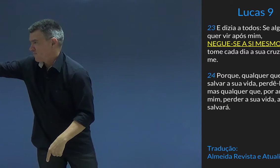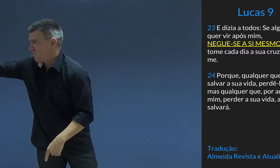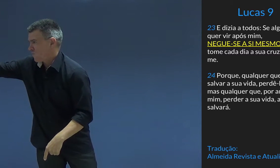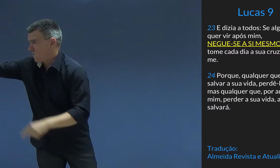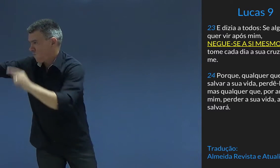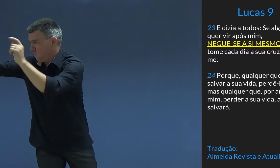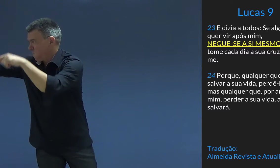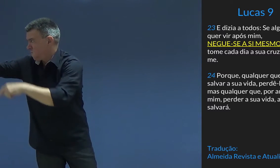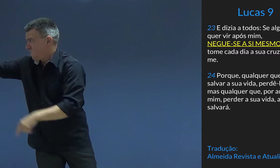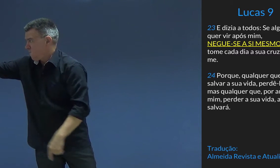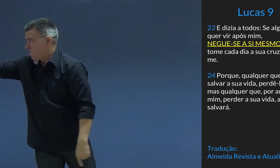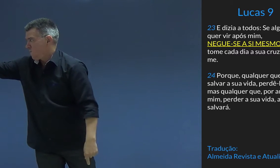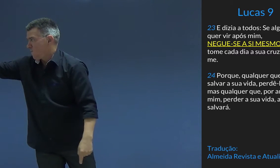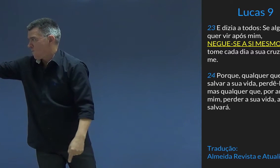É.